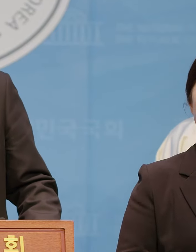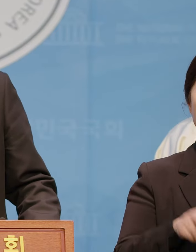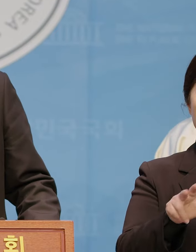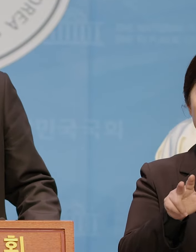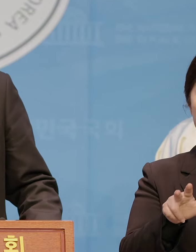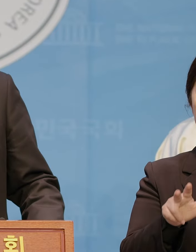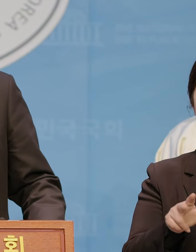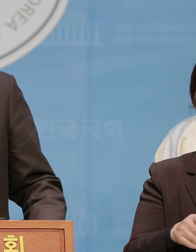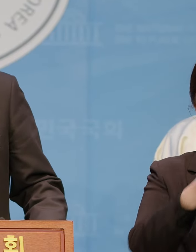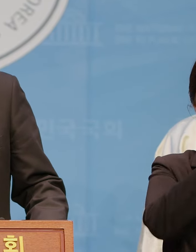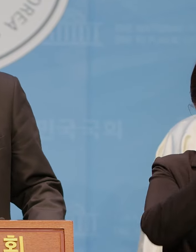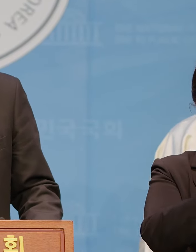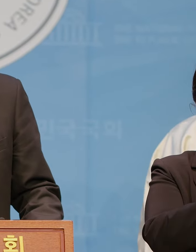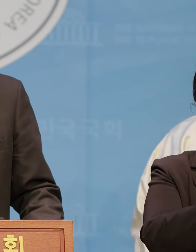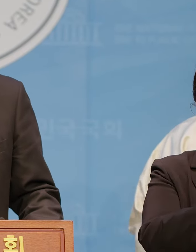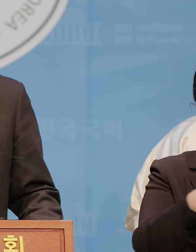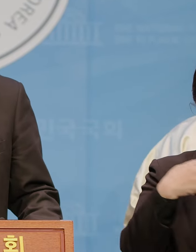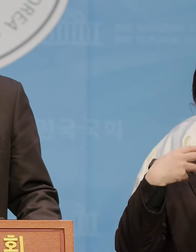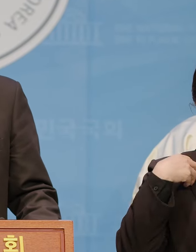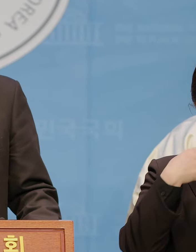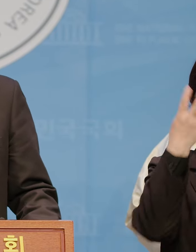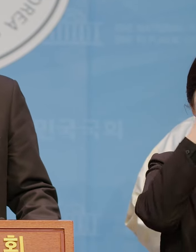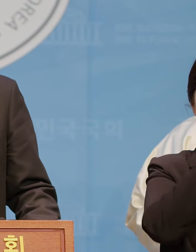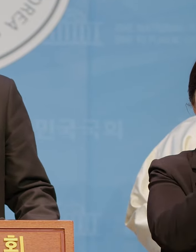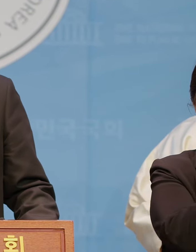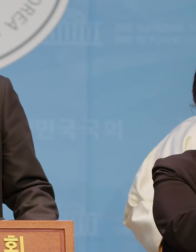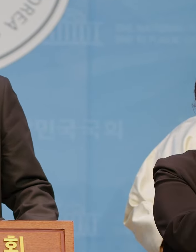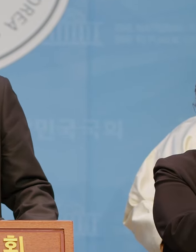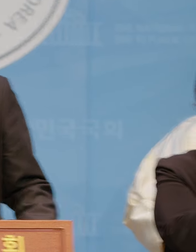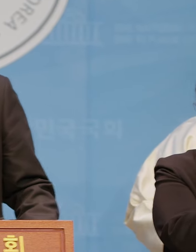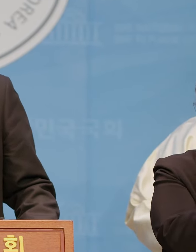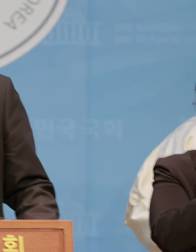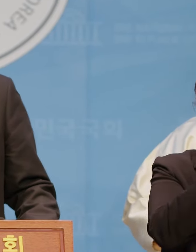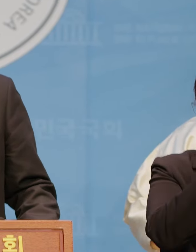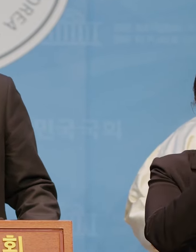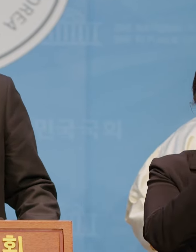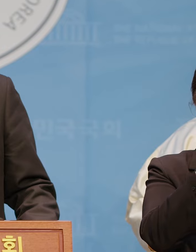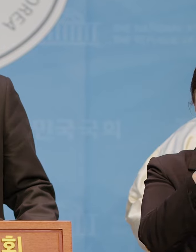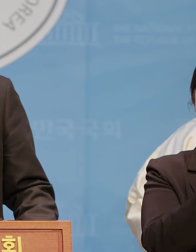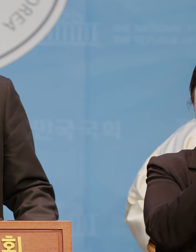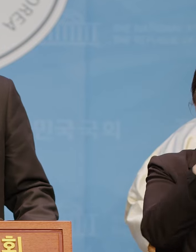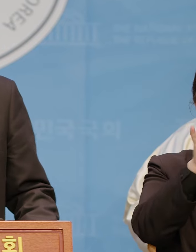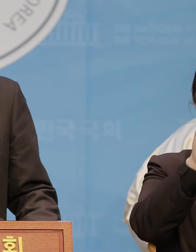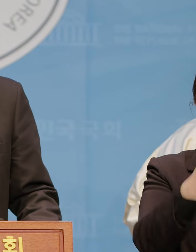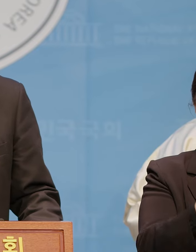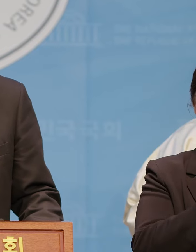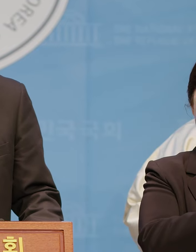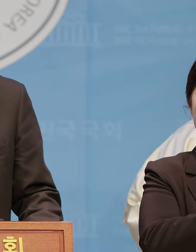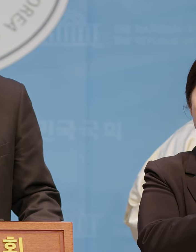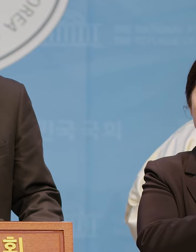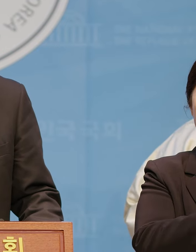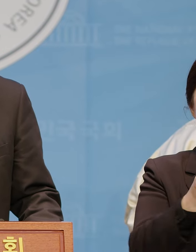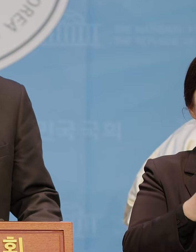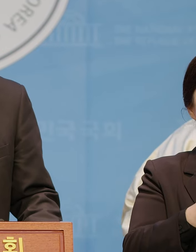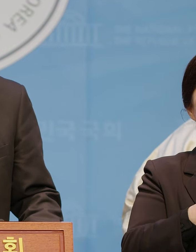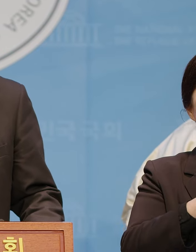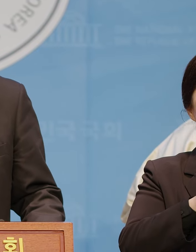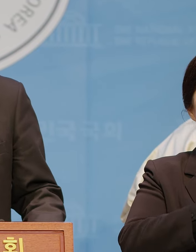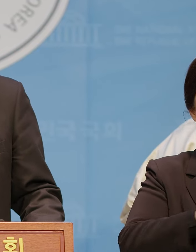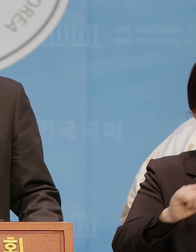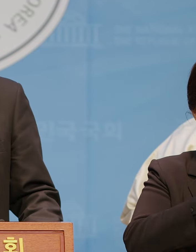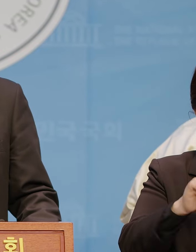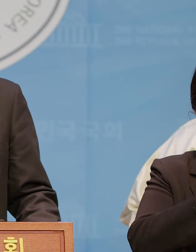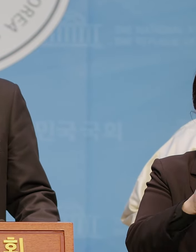지금부터 윤석열을 지키겠다는 정광훈 세력과 일부 구구 교회의 거액 공천 장사 그리고